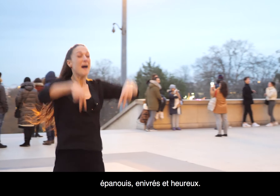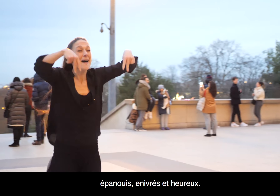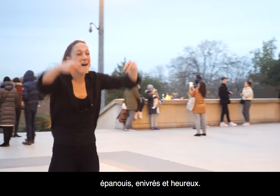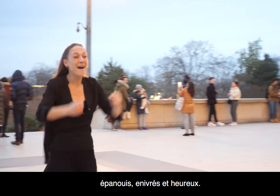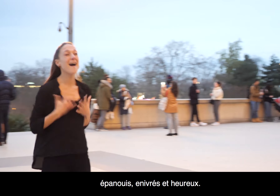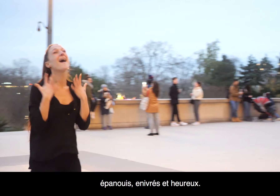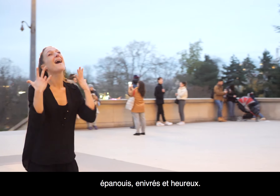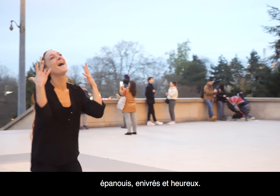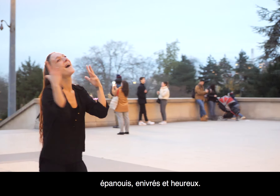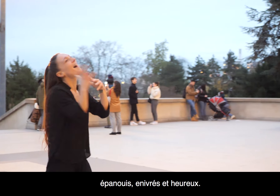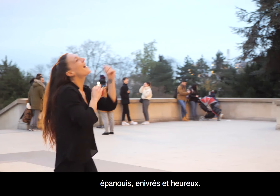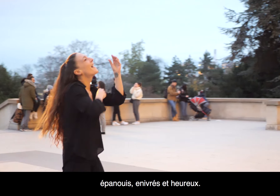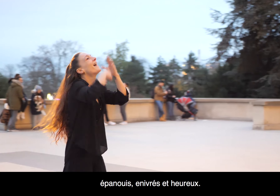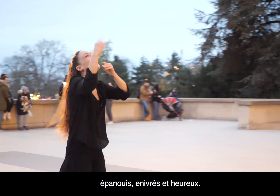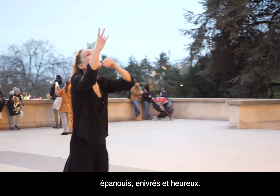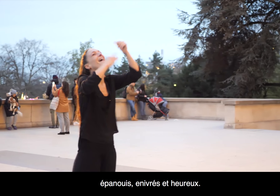épanouis, enivrés et heureux.